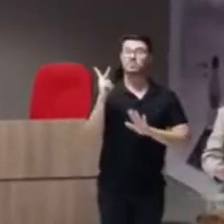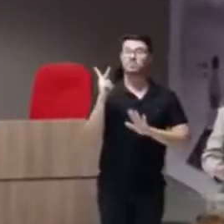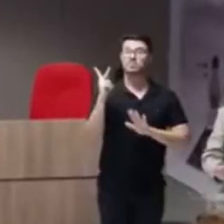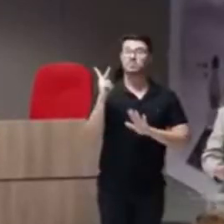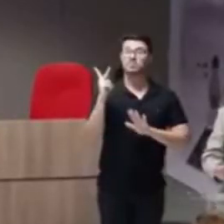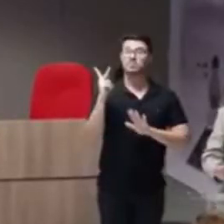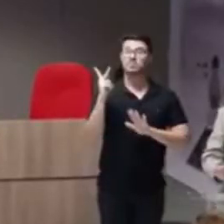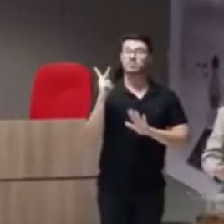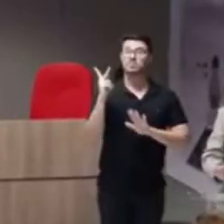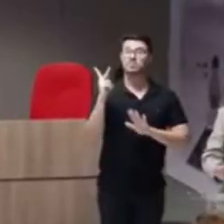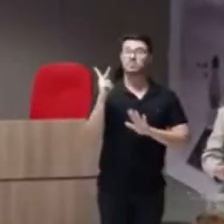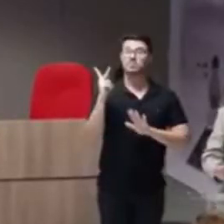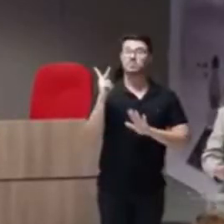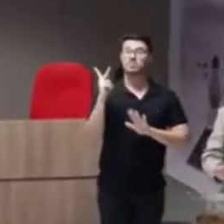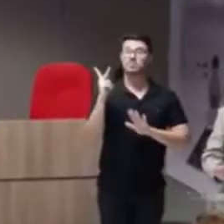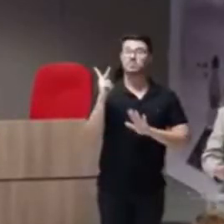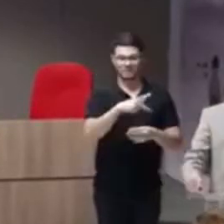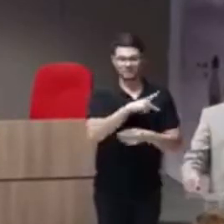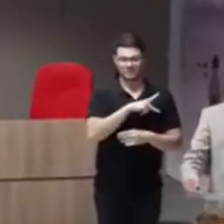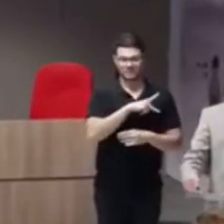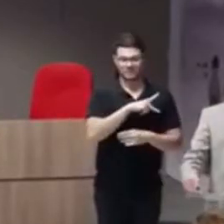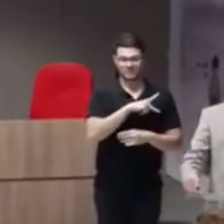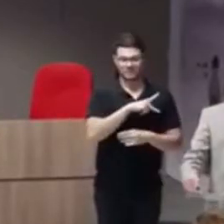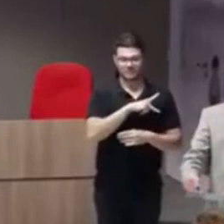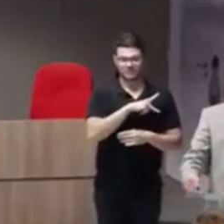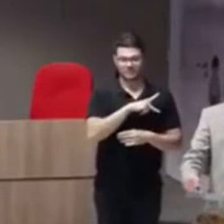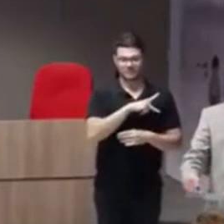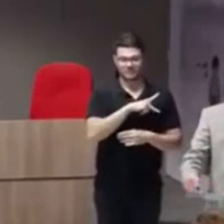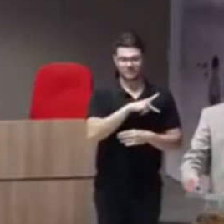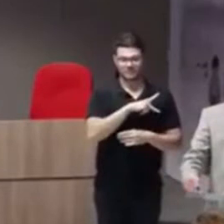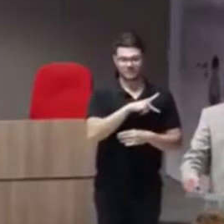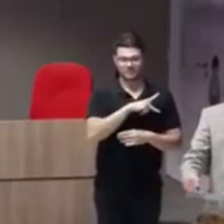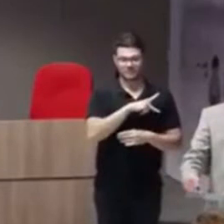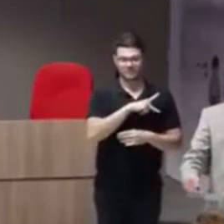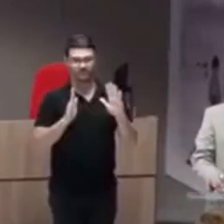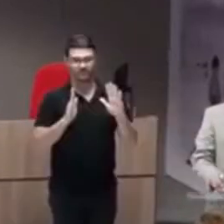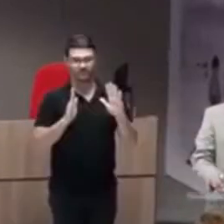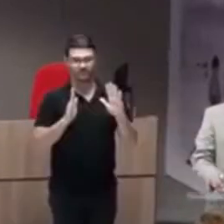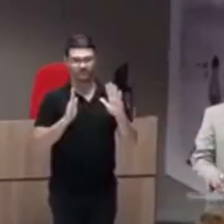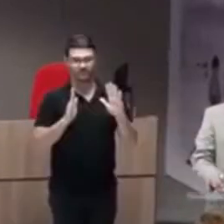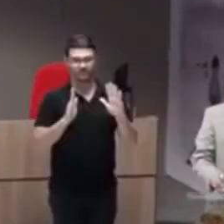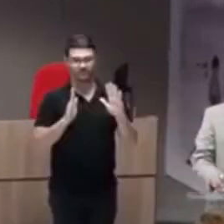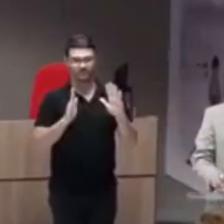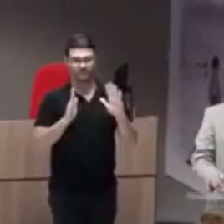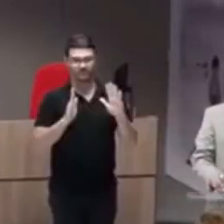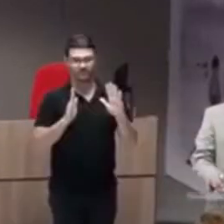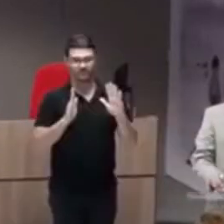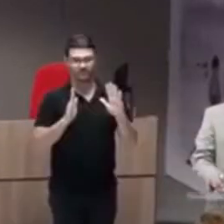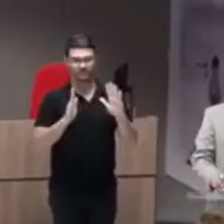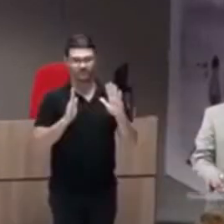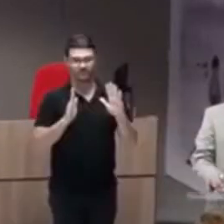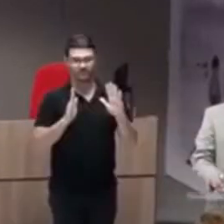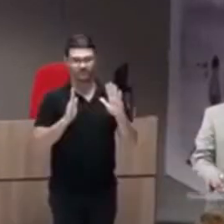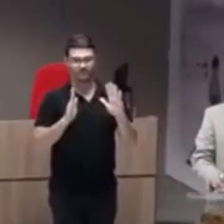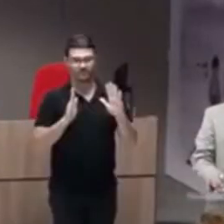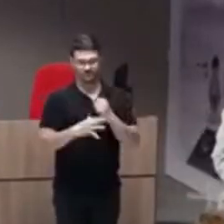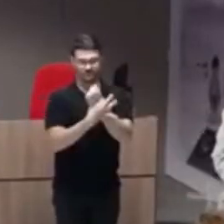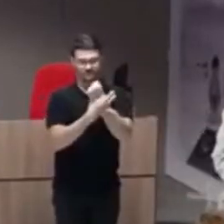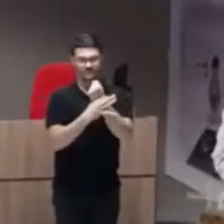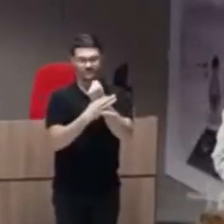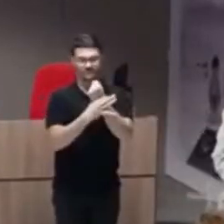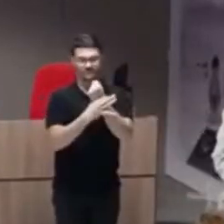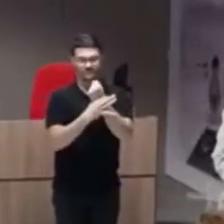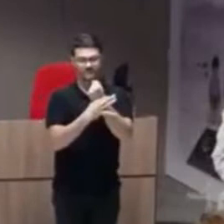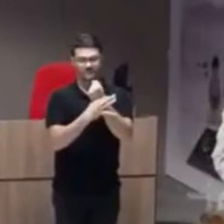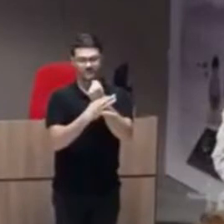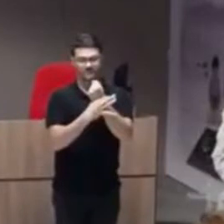Saúde? Ele foi instituído pela primeira vez em 2011 e o objetivo é justamente assegurar a saúde e a